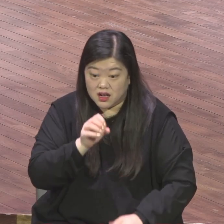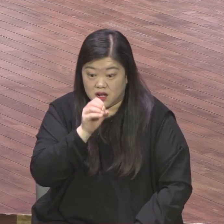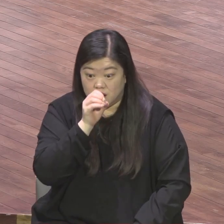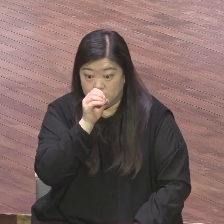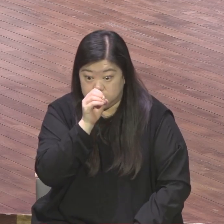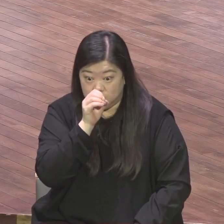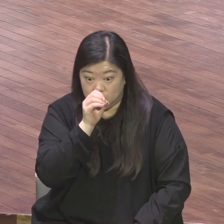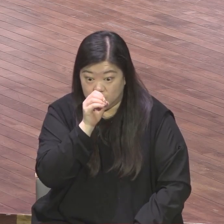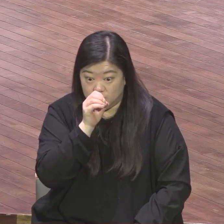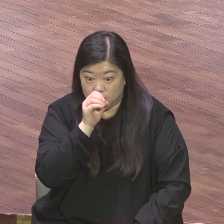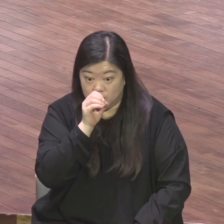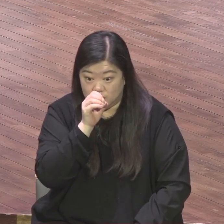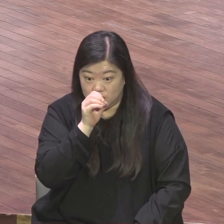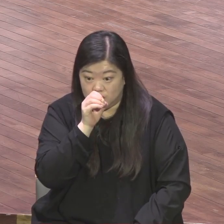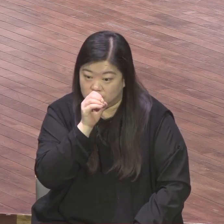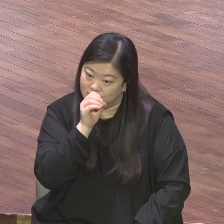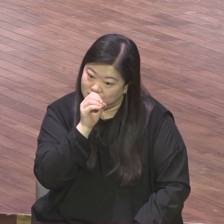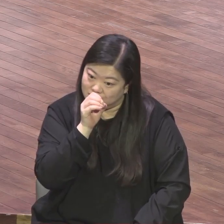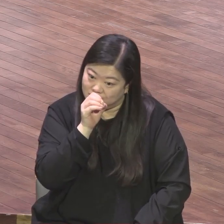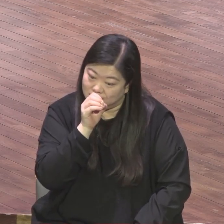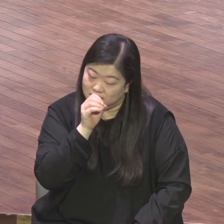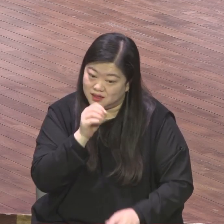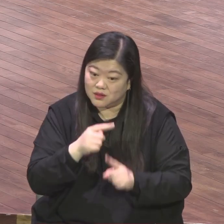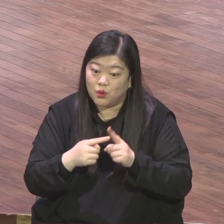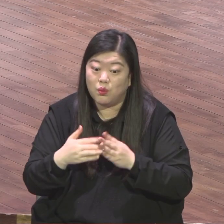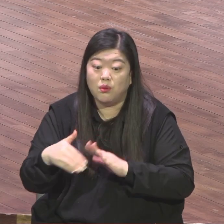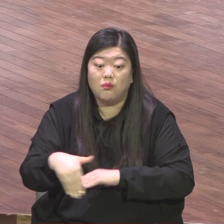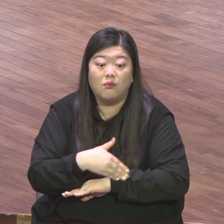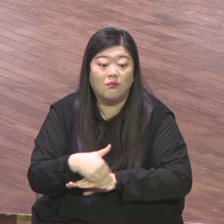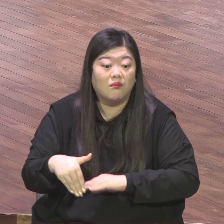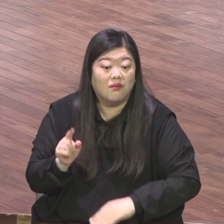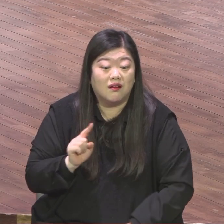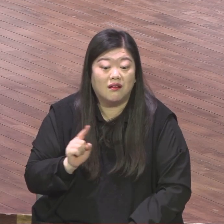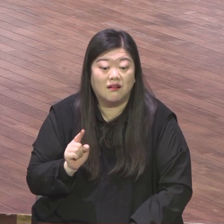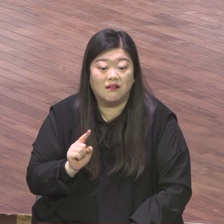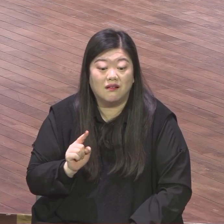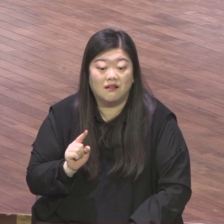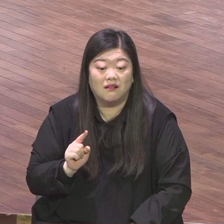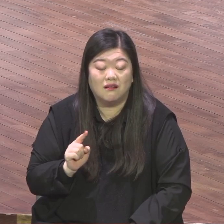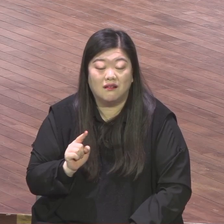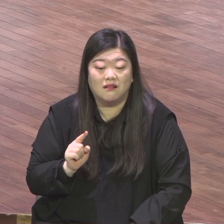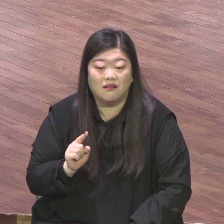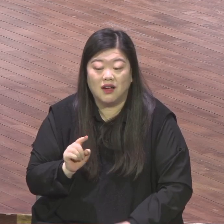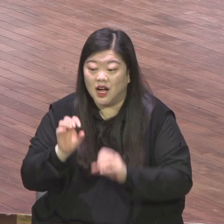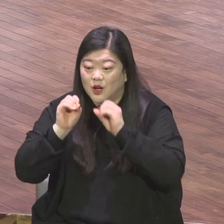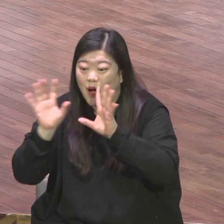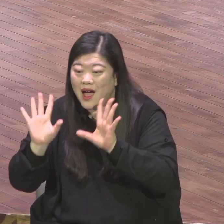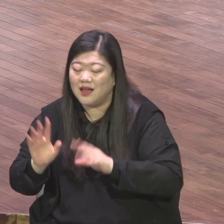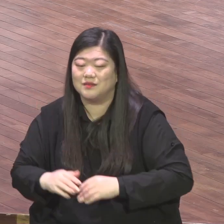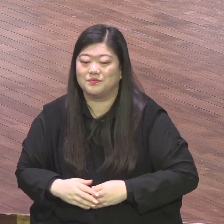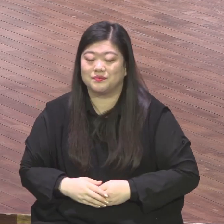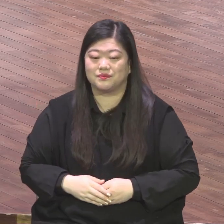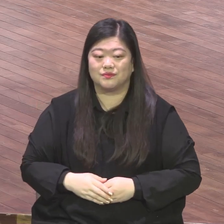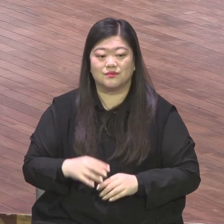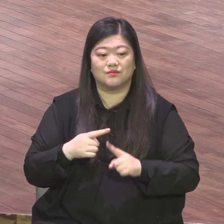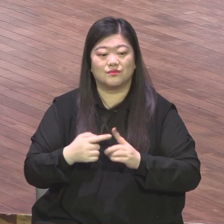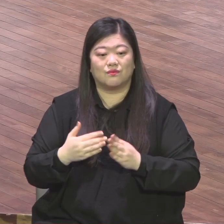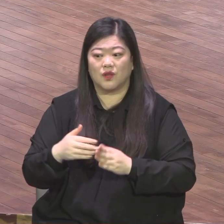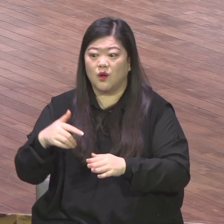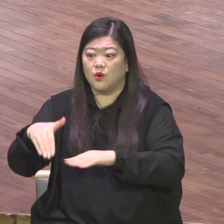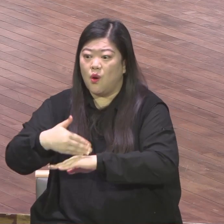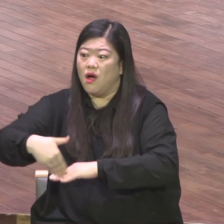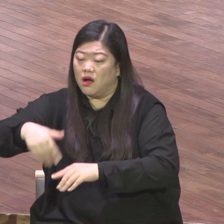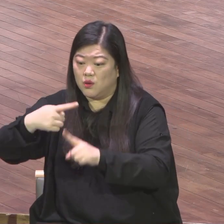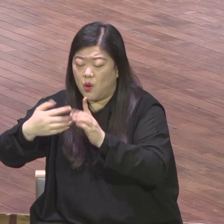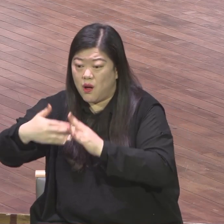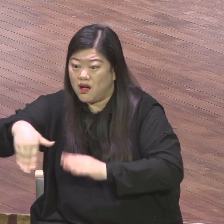적 있냐고. 그 교회 다녀도 아무 증거 없어요. 다니나 안 다니나 불신자 볼 때 똑같아. 가족들이 볼